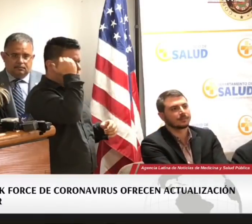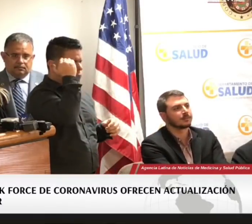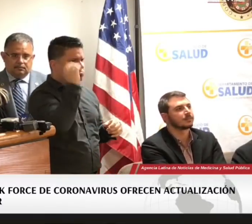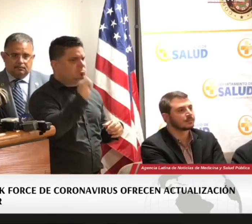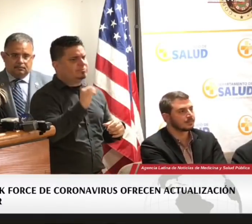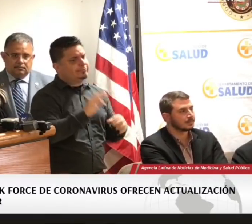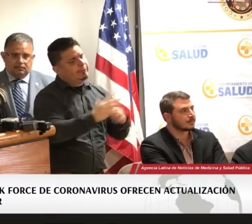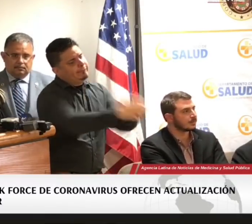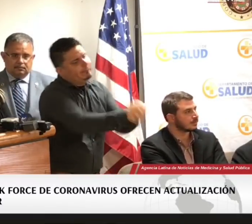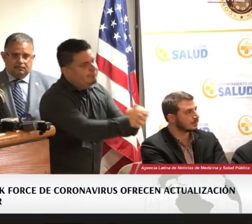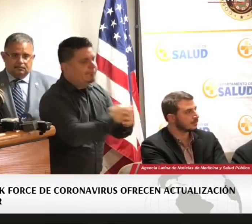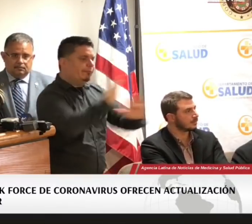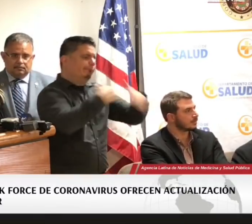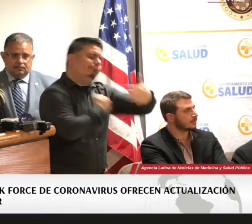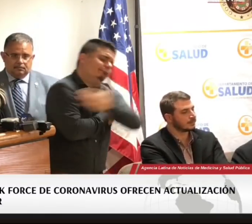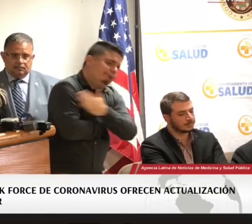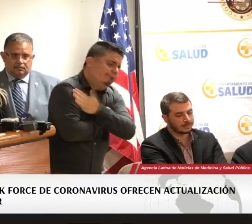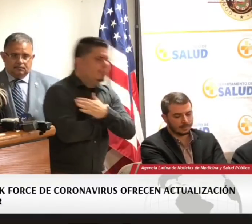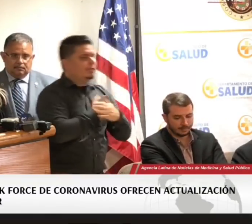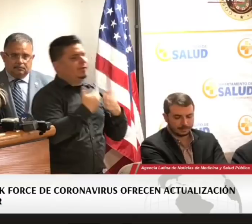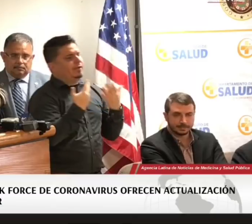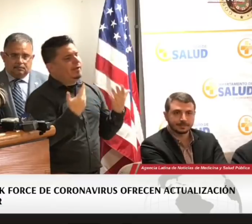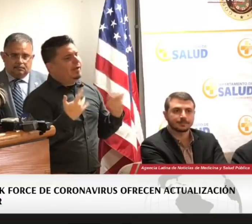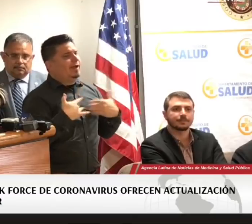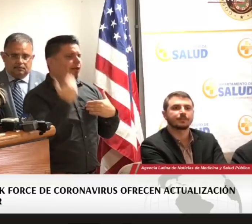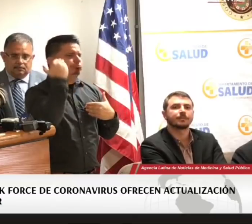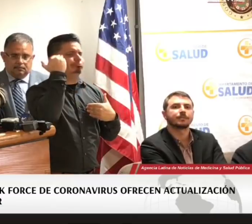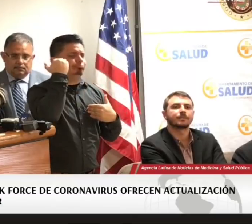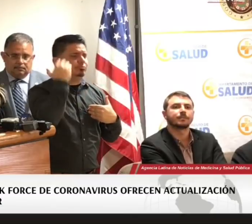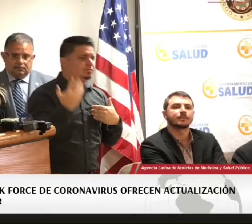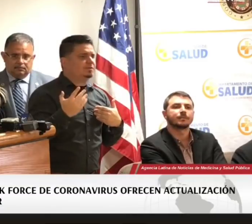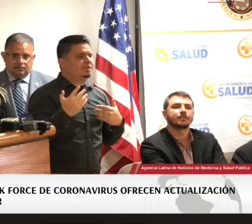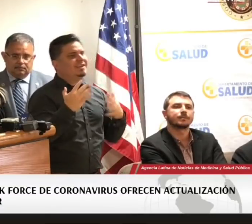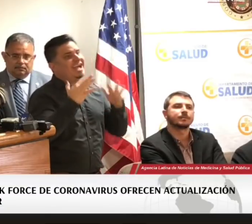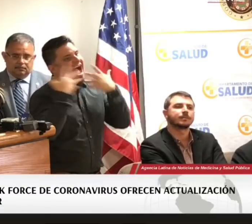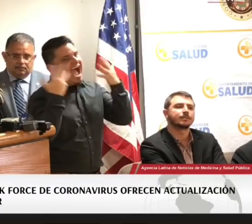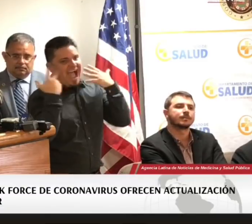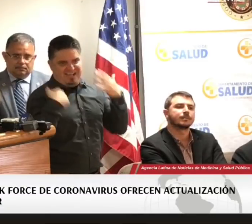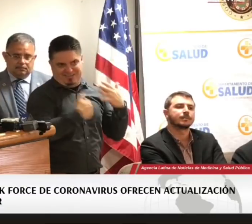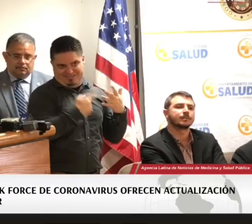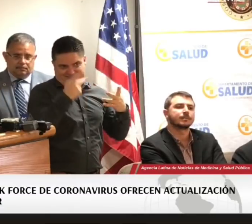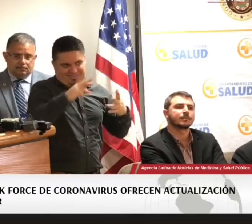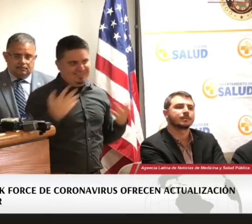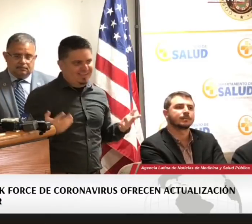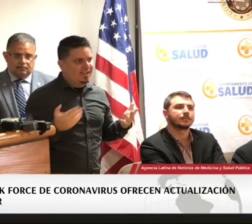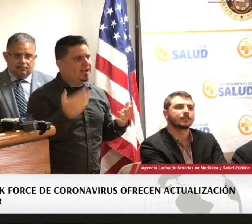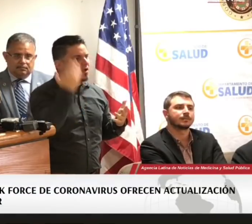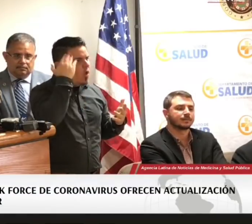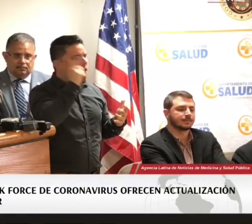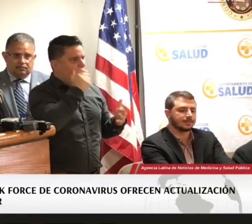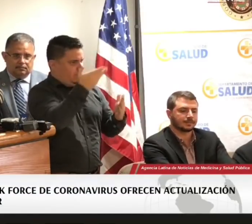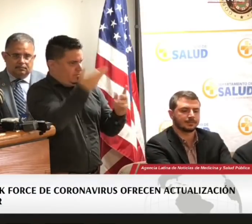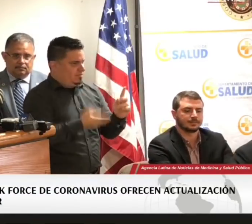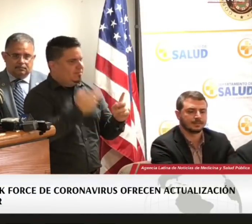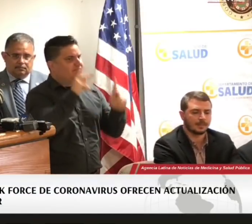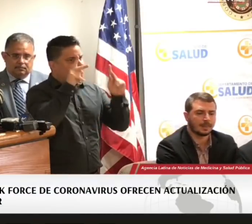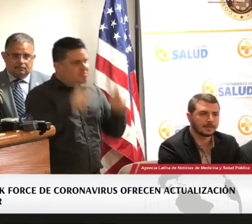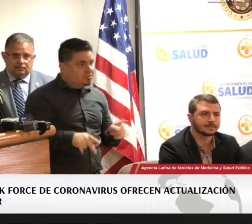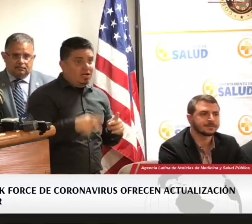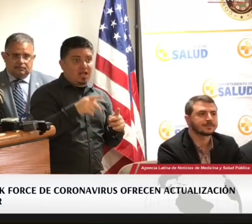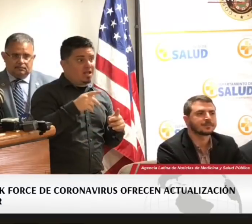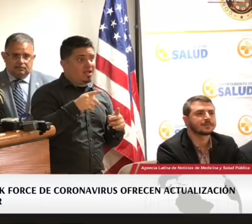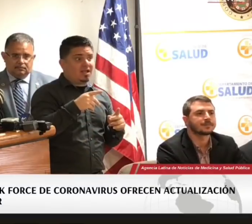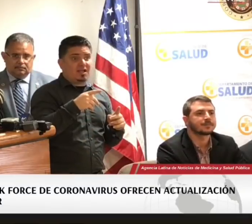mano, lo hubiese abrazado porque pues somos muy amigables y ellos saben quién es la persona. Pues si esas personas